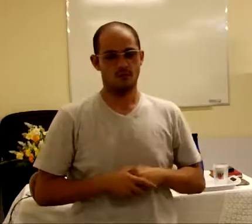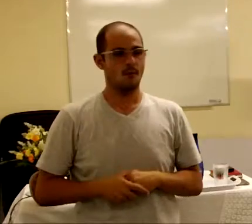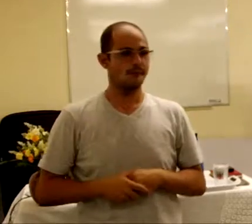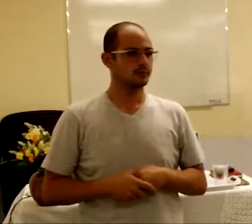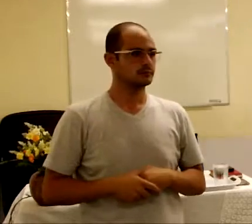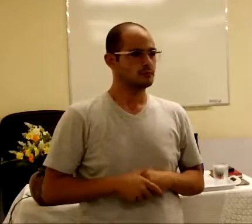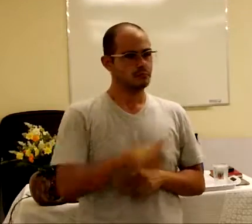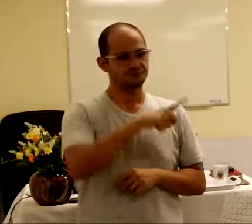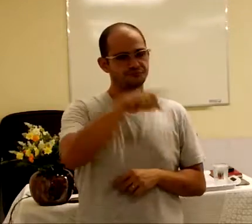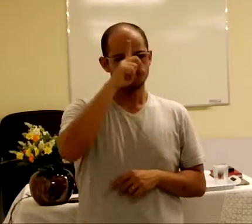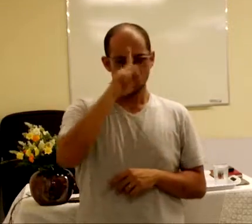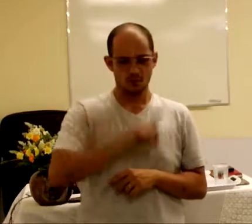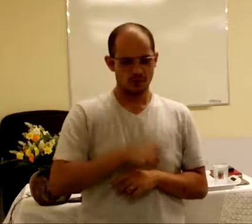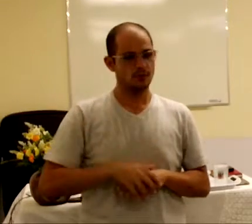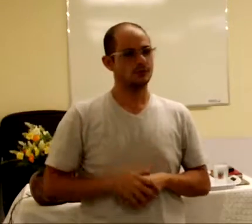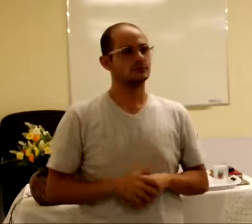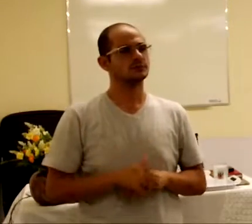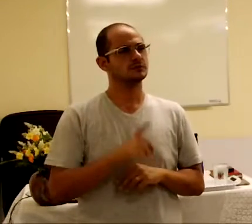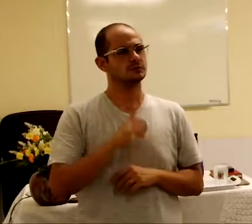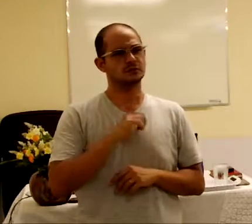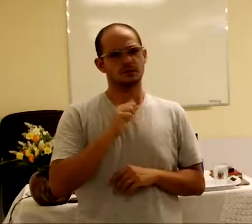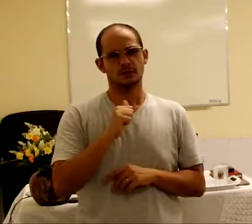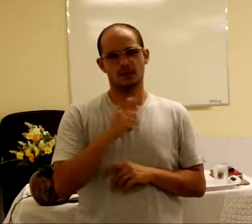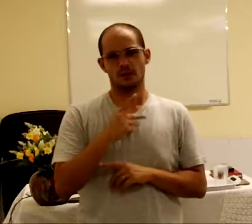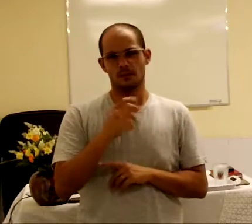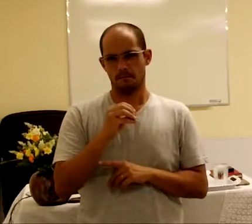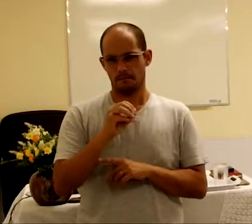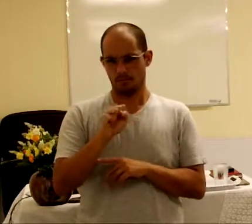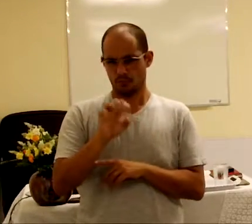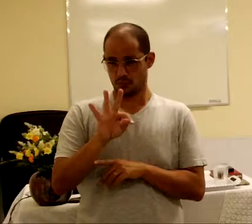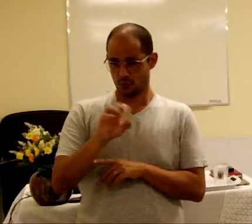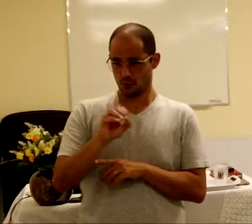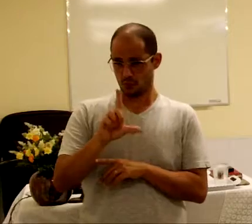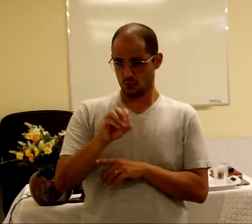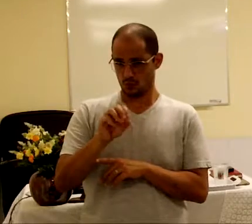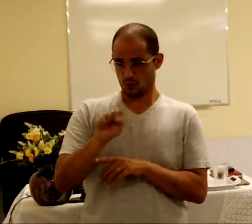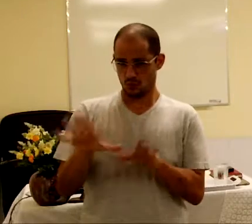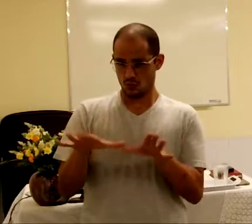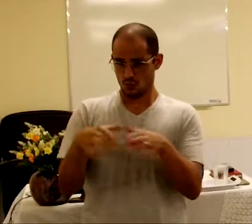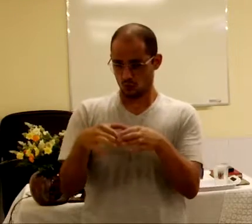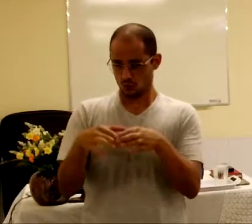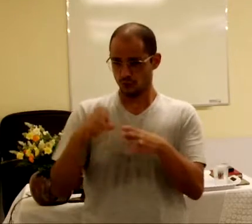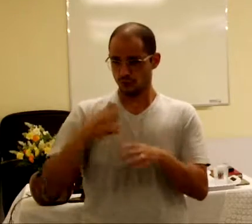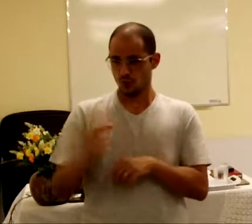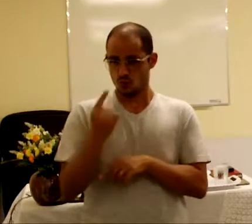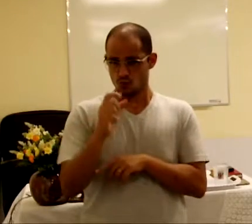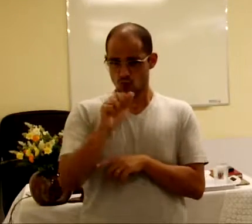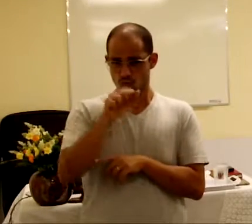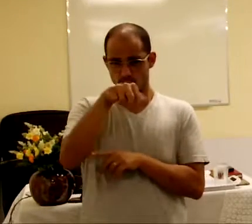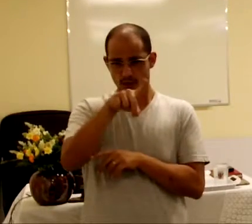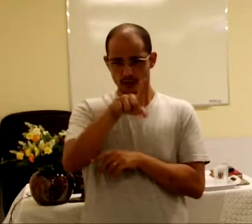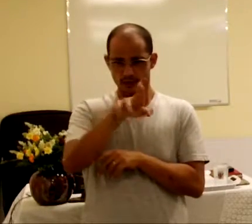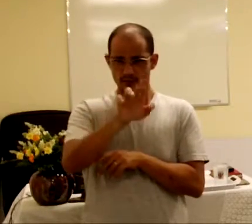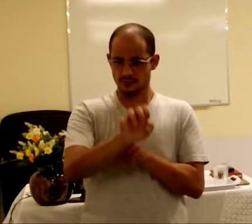Não sei se vocês sabem, entre os apóstolos, acho que eu já contei isso aqui. Entre os apóstolos de Jesus tinha André. Conhece André? André não é